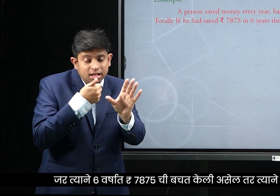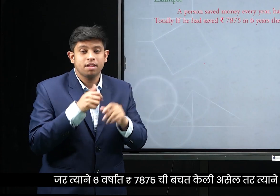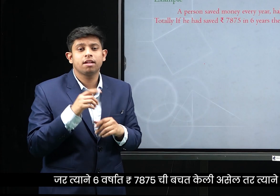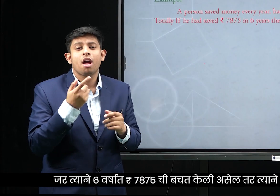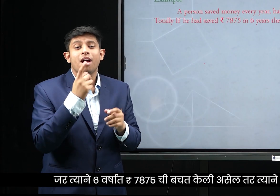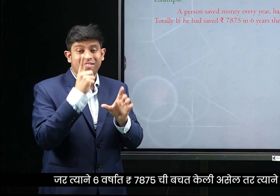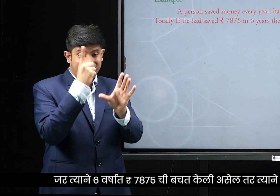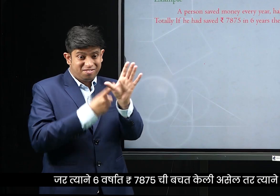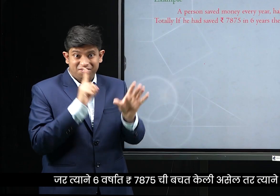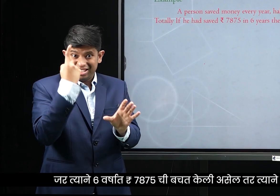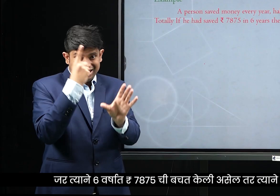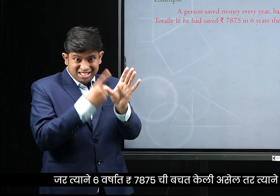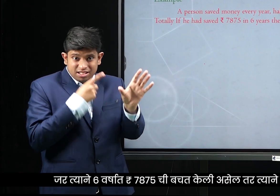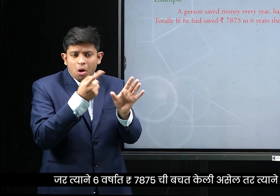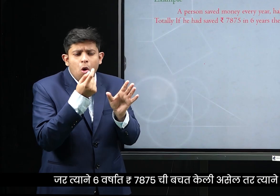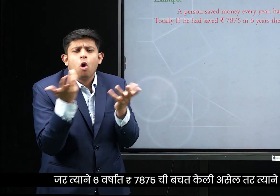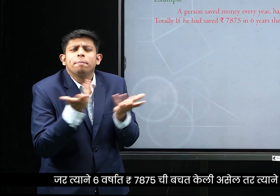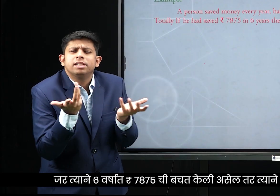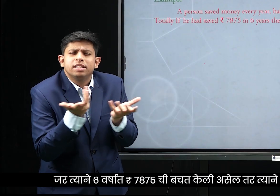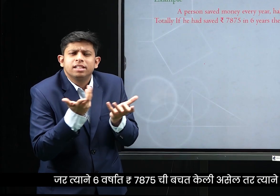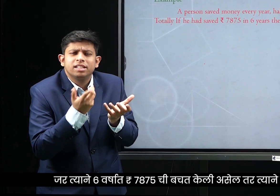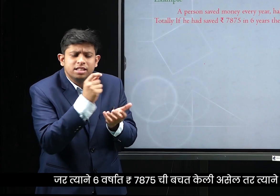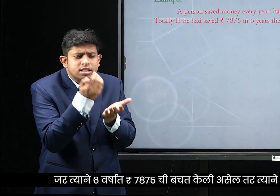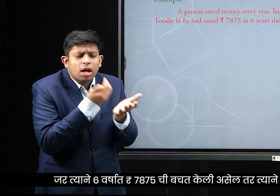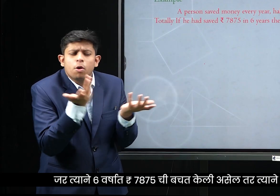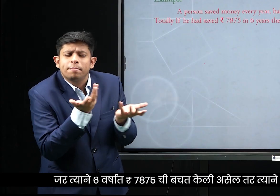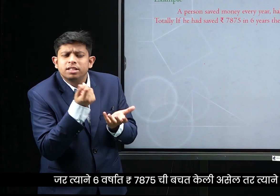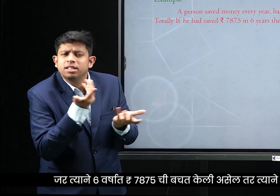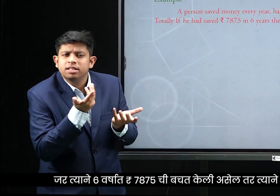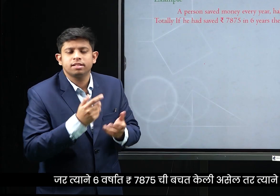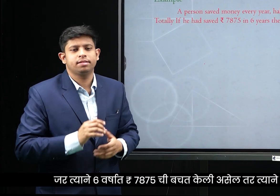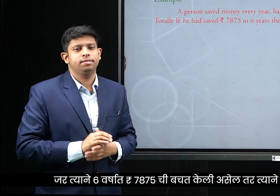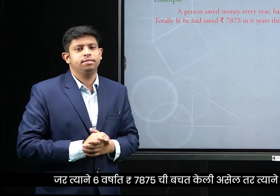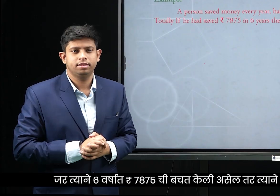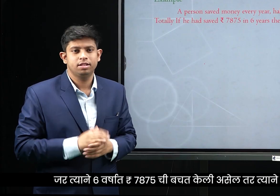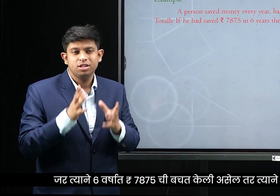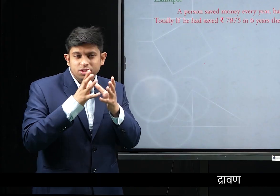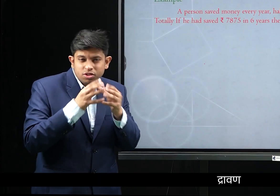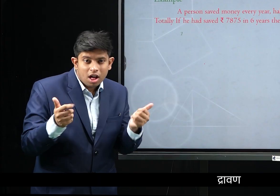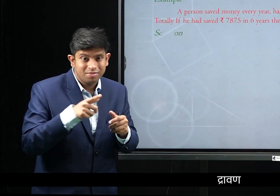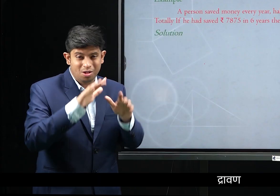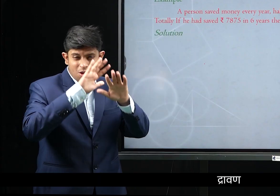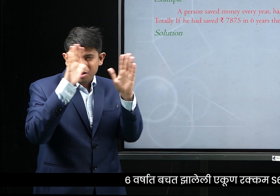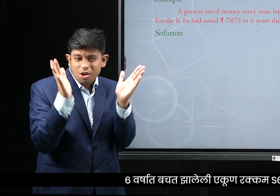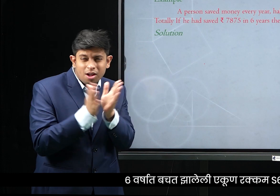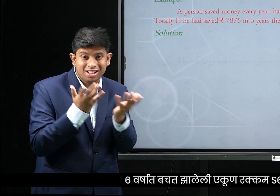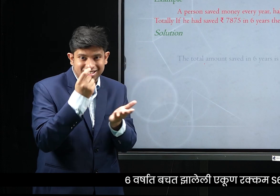7875 ची बचत केली असेल तर त्याने पहिल्या वर्षी किती बचत केली? याचे द्रावण असे दिले: